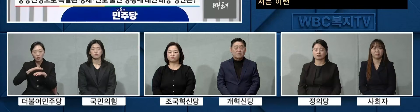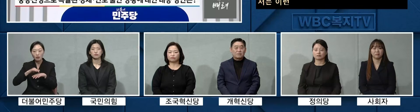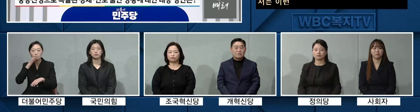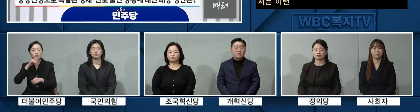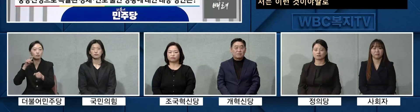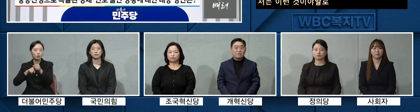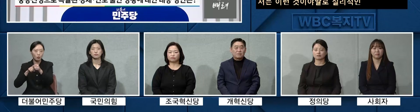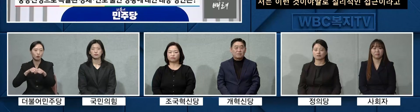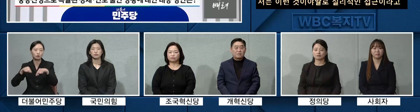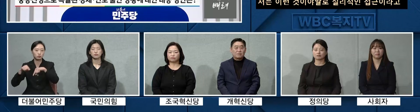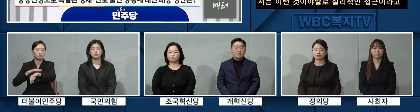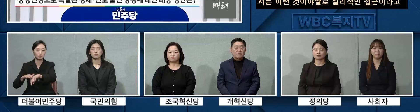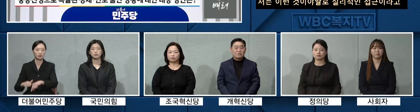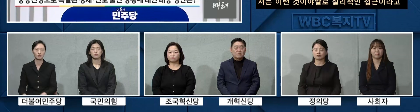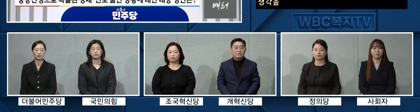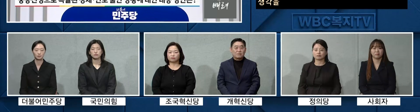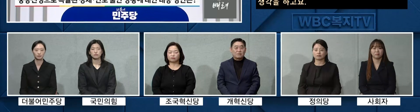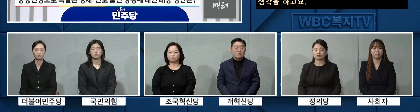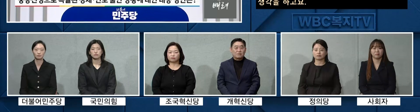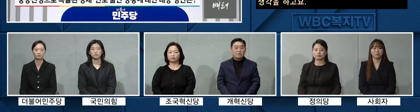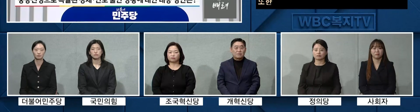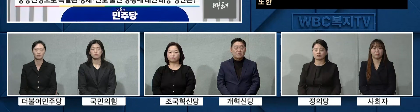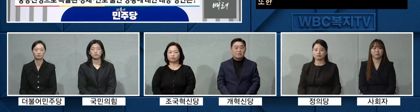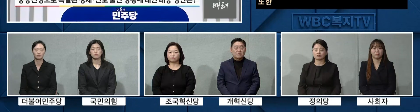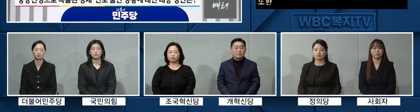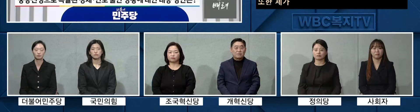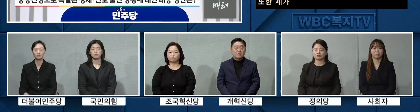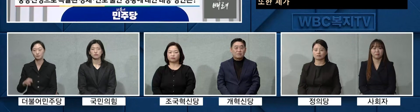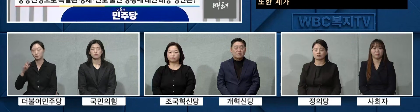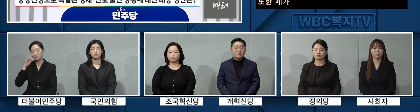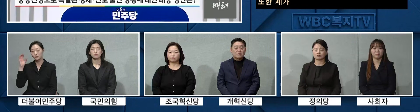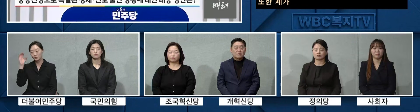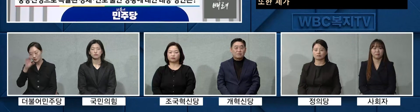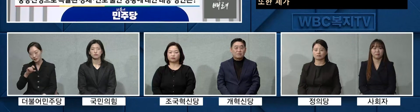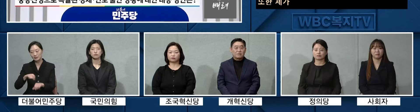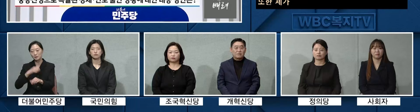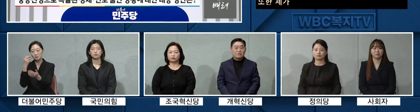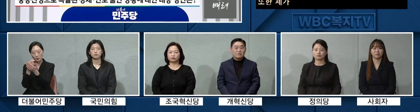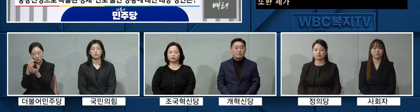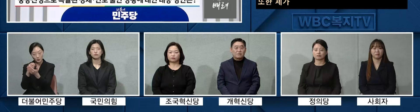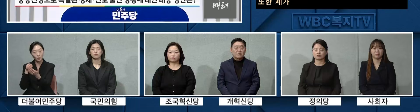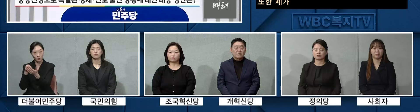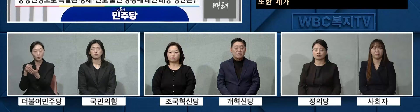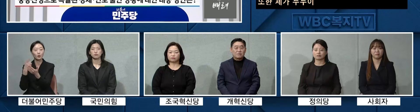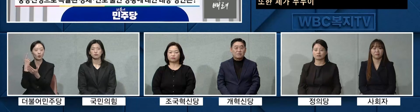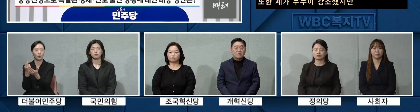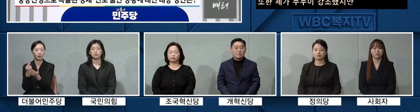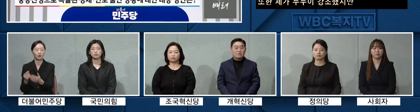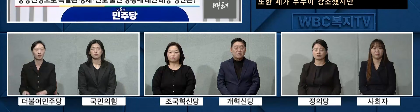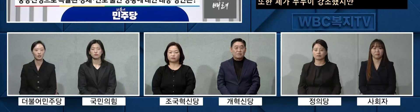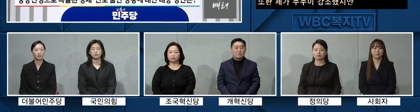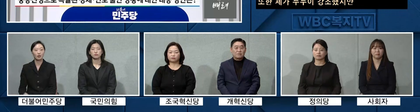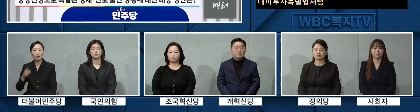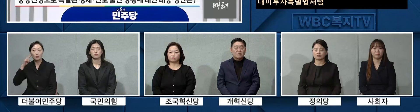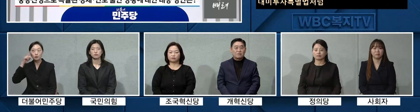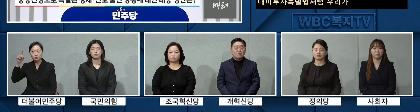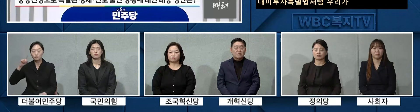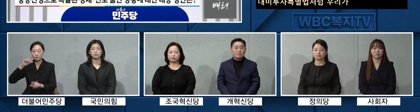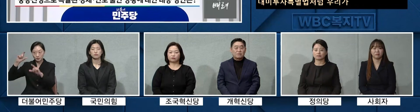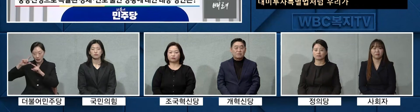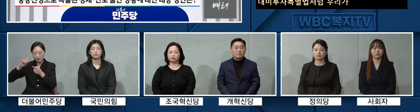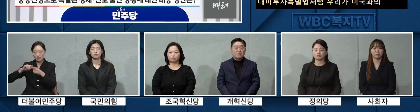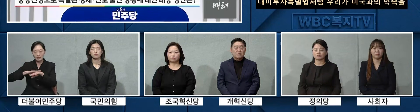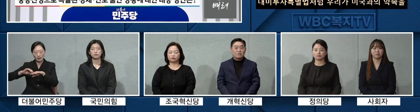하고요. 또한 제가 누누이 강조했지만 대미투자특별법처럼 우리가 미국과의 약속을 지켰던 것, 이것이 실리적인